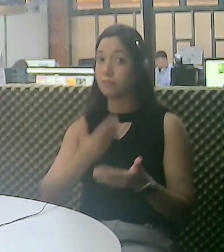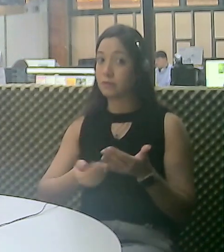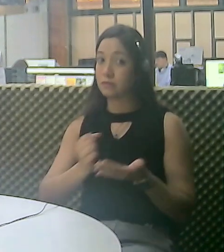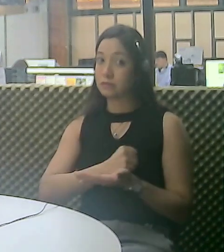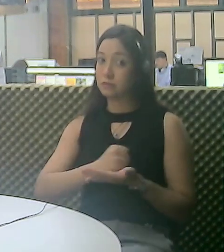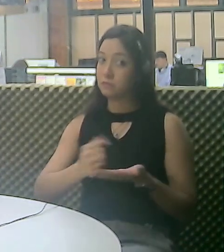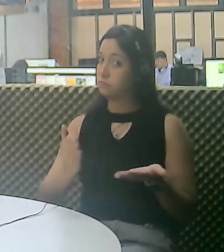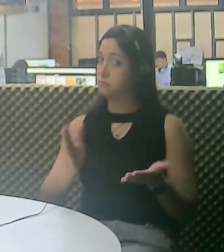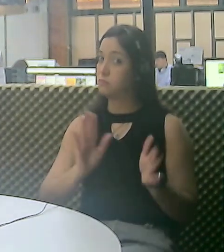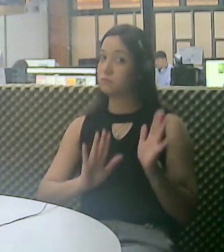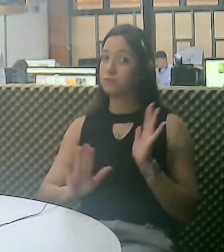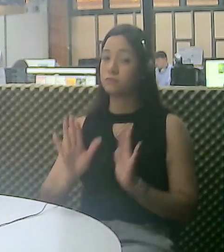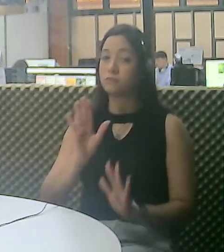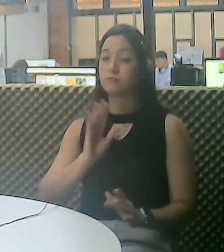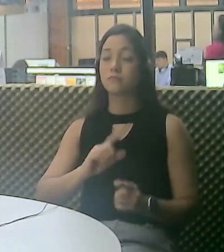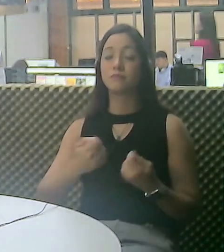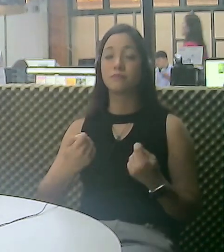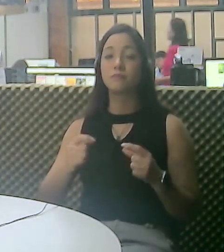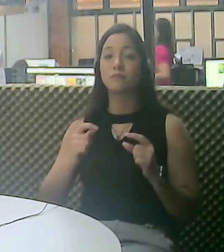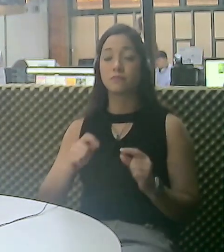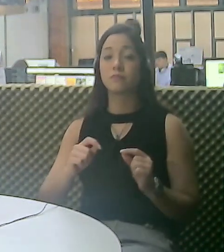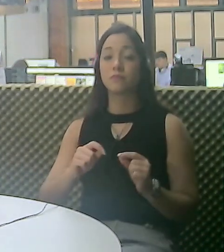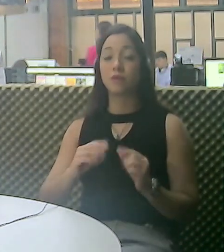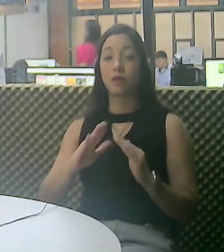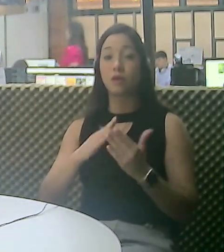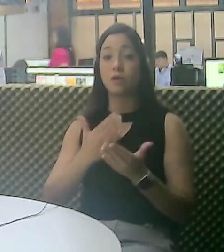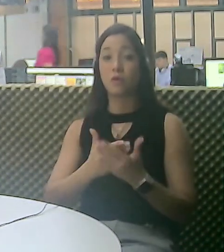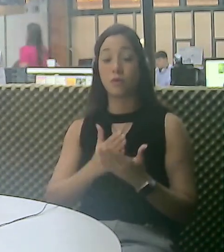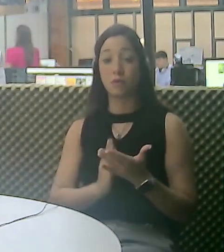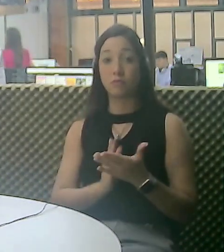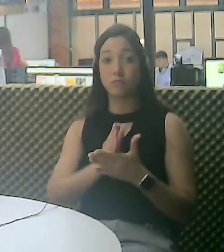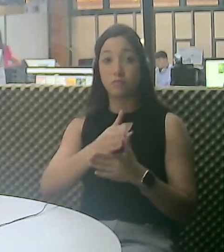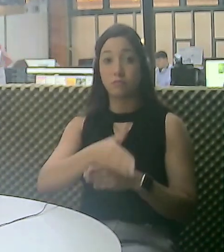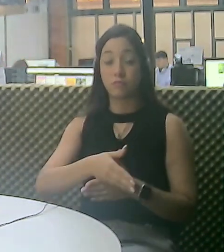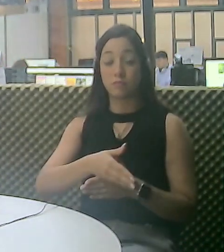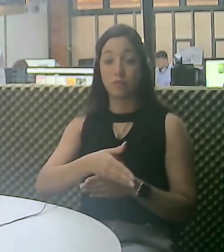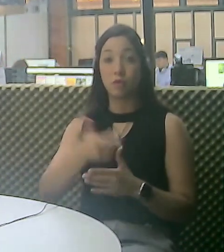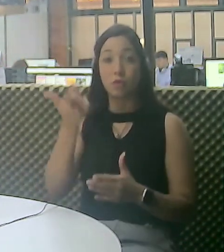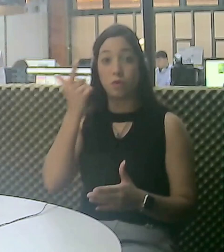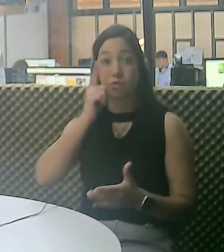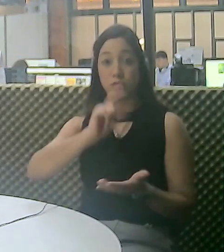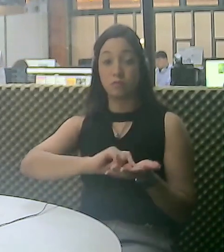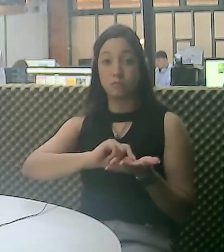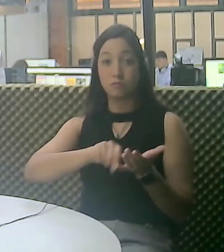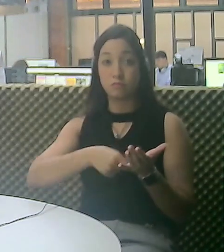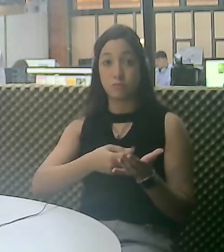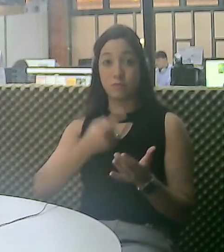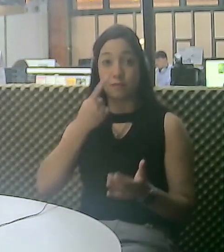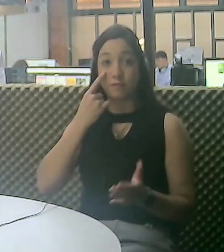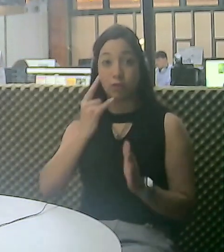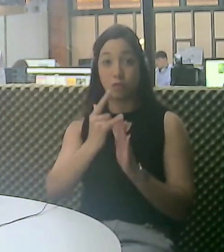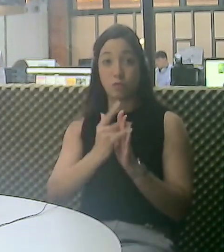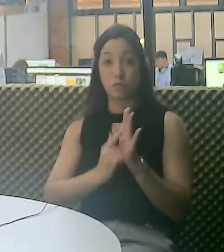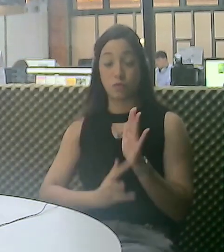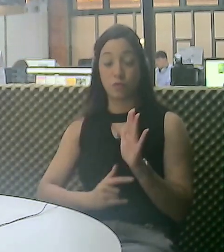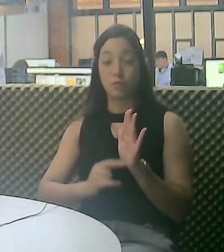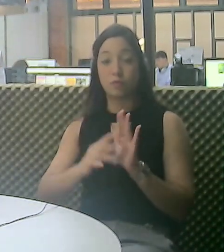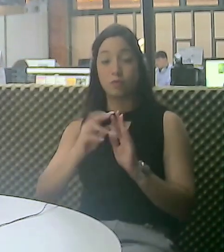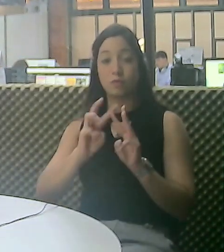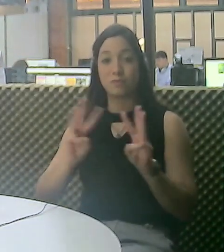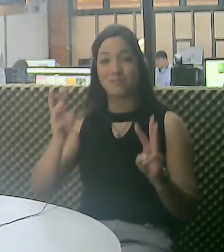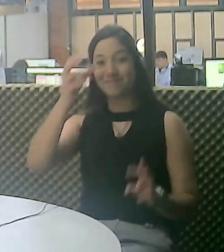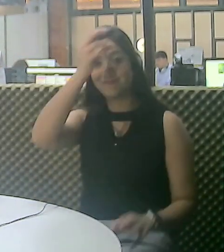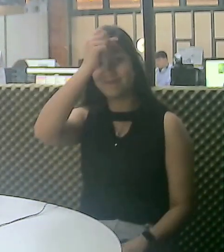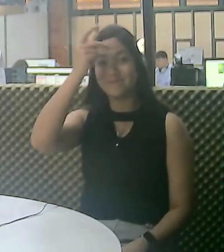prazo. O procedimento deve ser realizado nas próprias escolas onde esses estudantes se inscreveram. Confira os documentos exigidos no portal